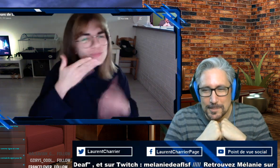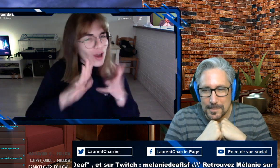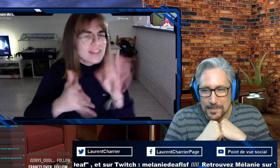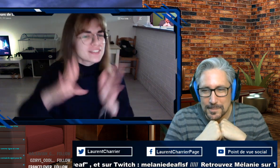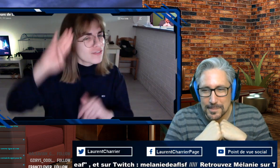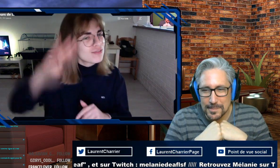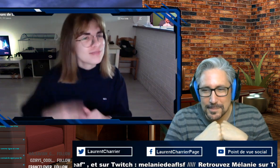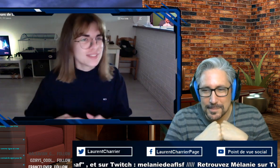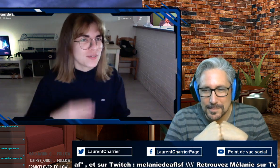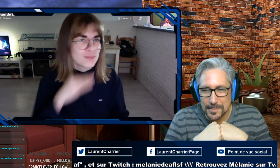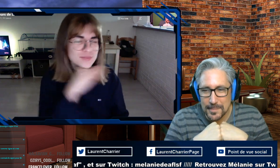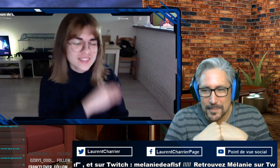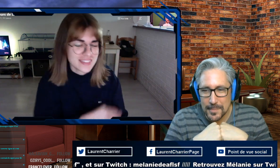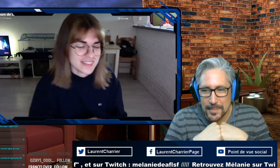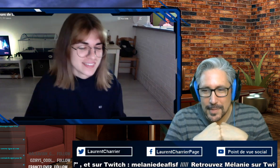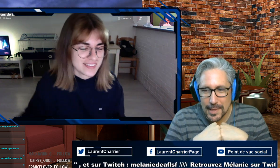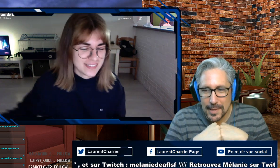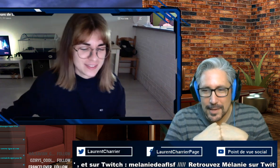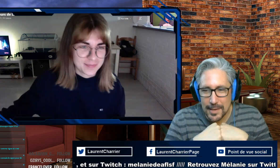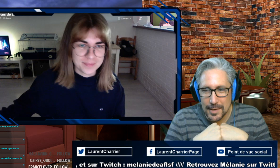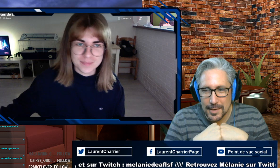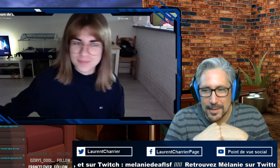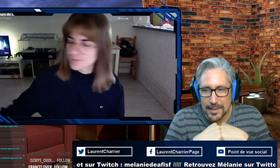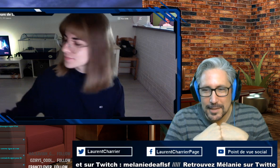Non, c'est mieux à l'étape.